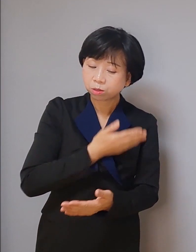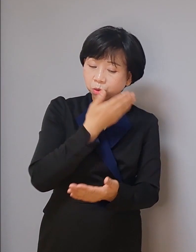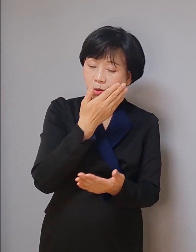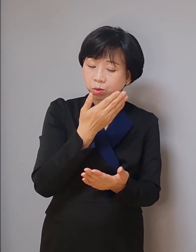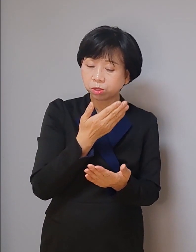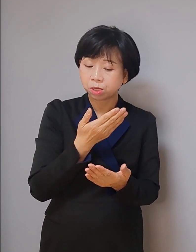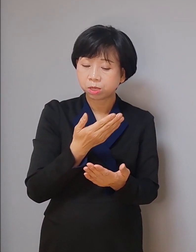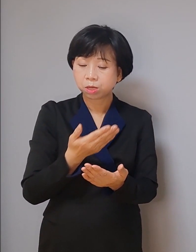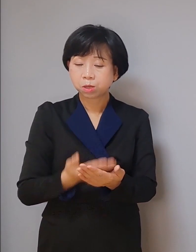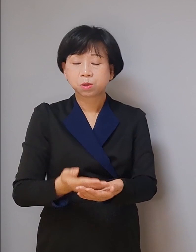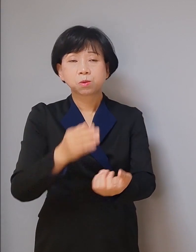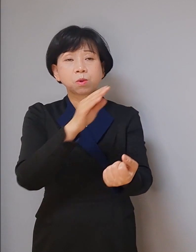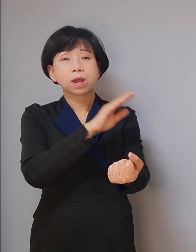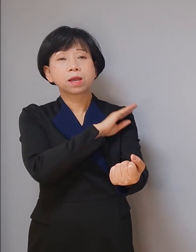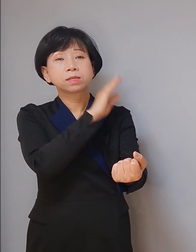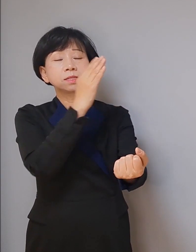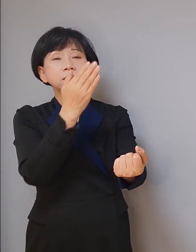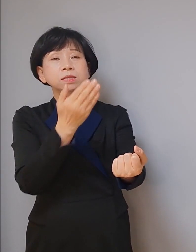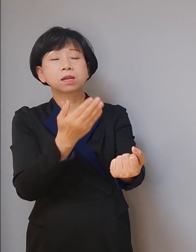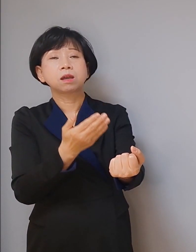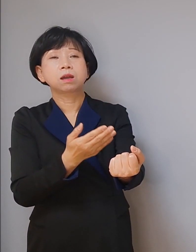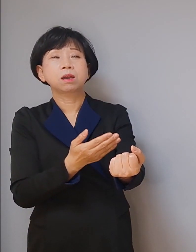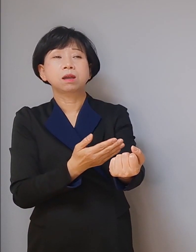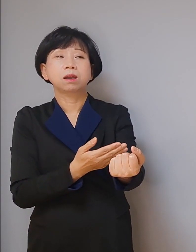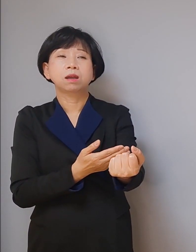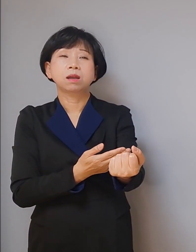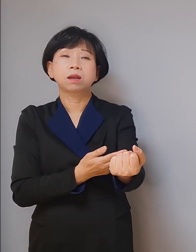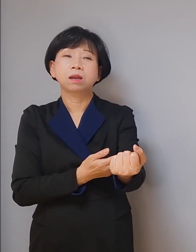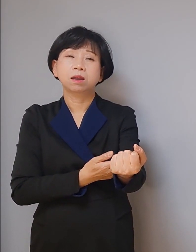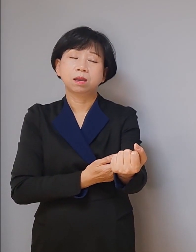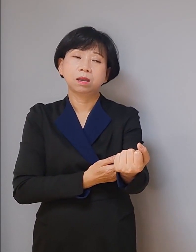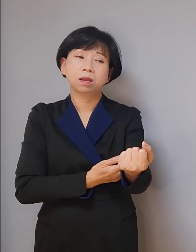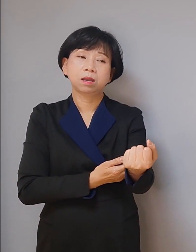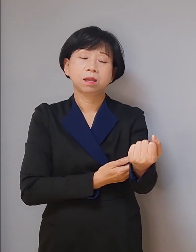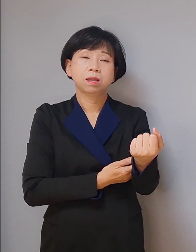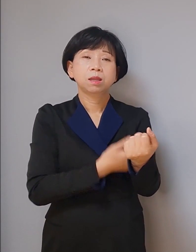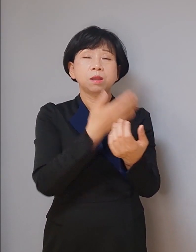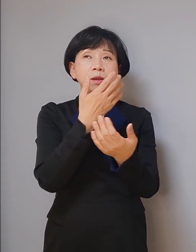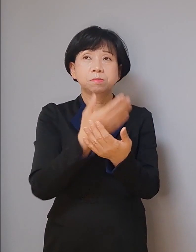영광과 존귀와 능력